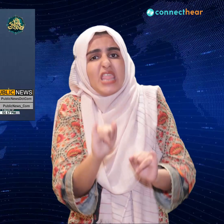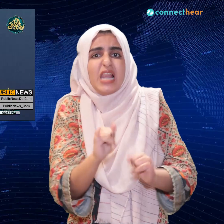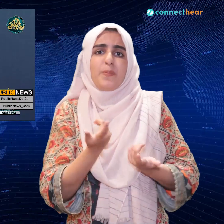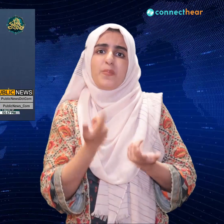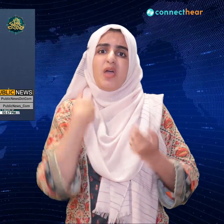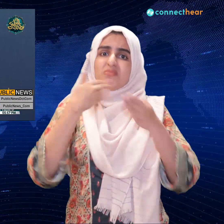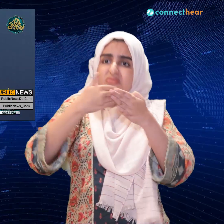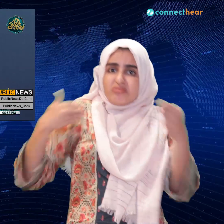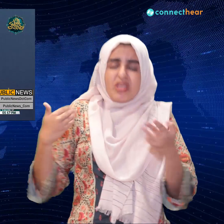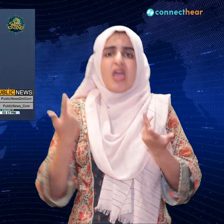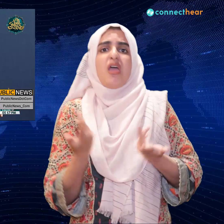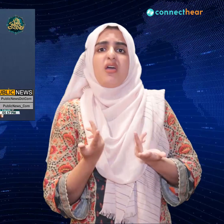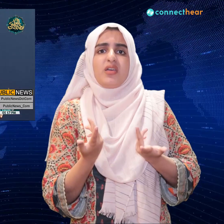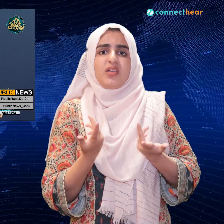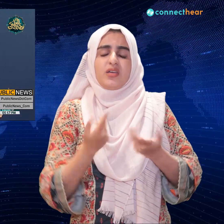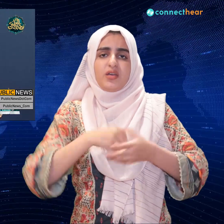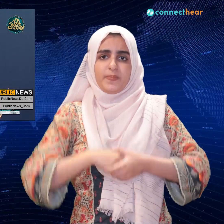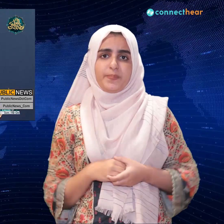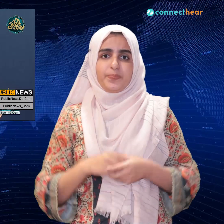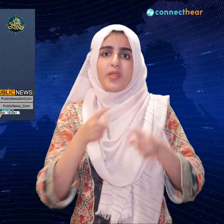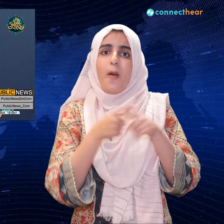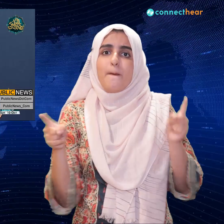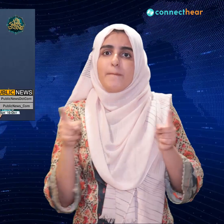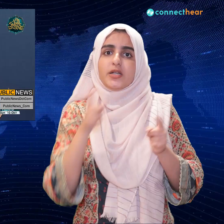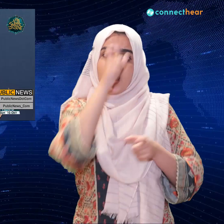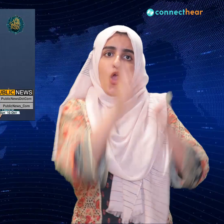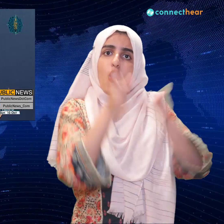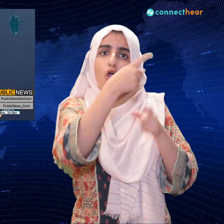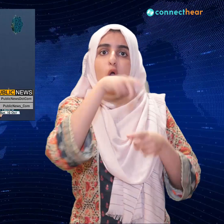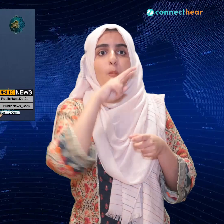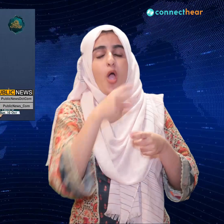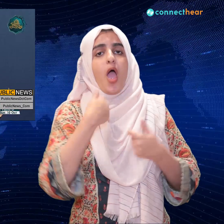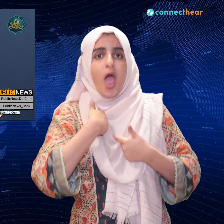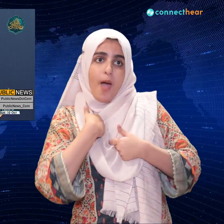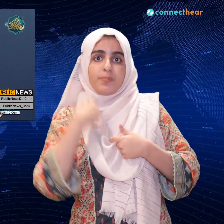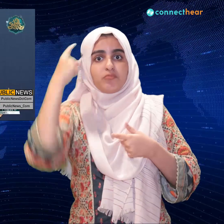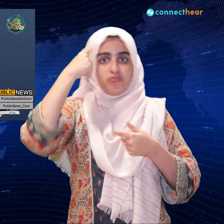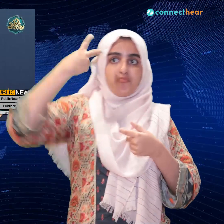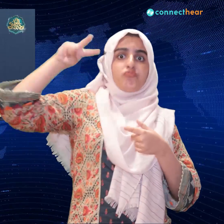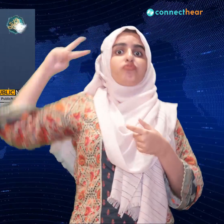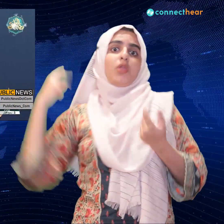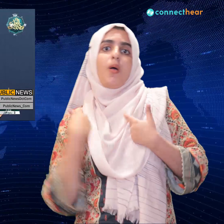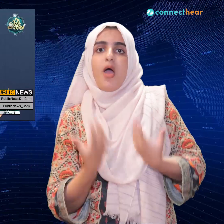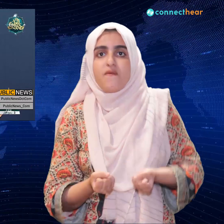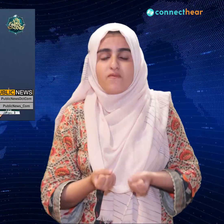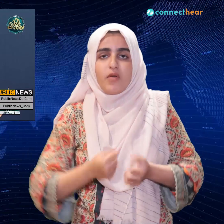لے کے جا رہے ہیں، کس طرح کی باتیں کر رہے ہیں، اور وہ کہتے اپنے آپ کو لبرل ہے۔ دیکھو،